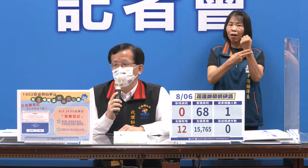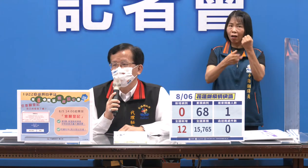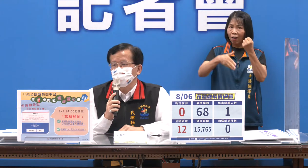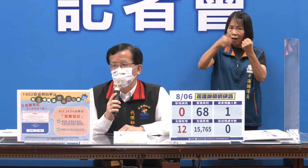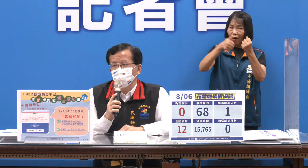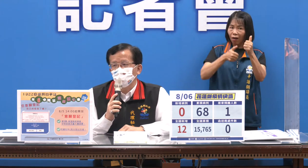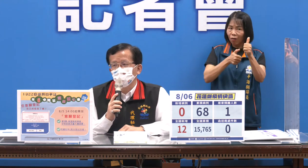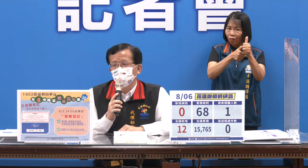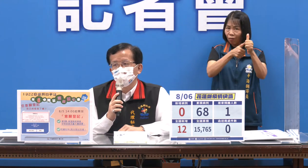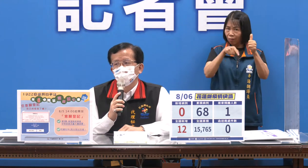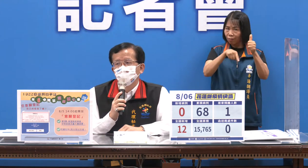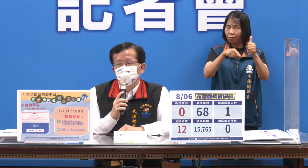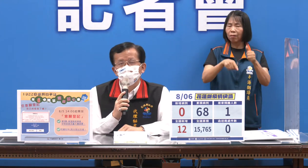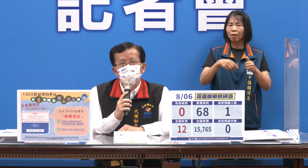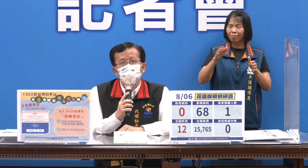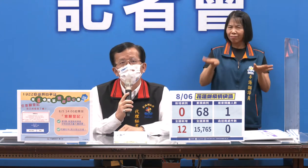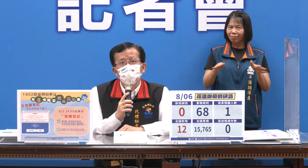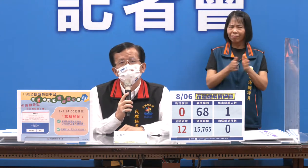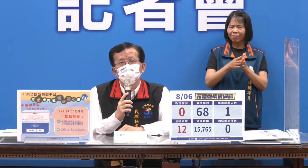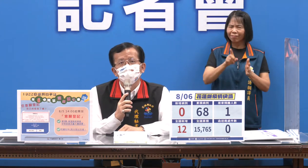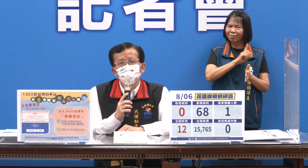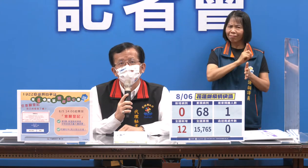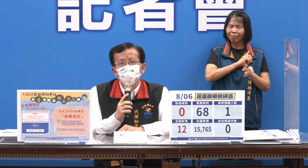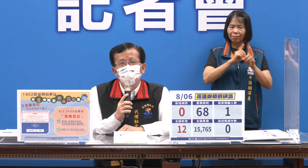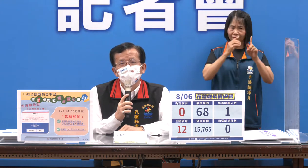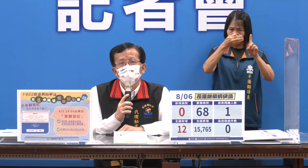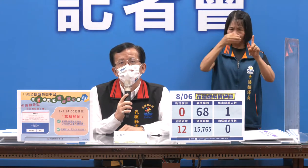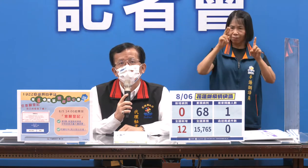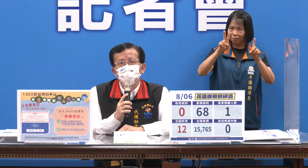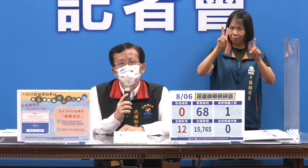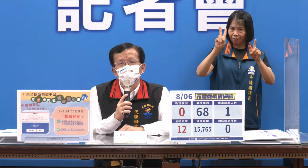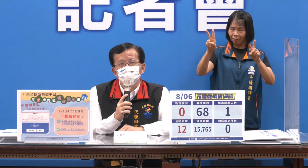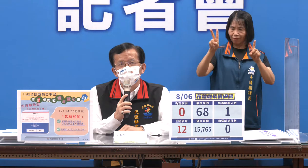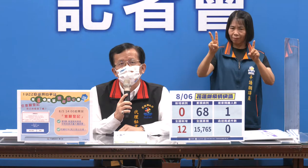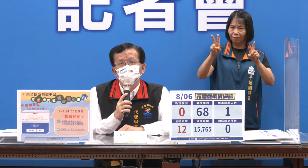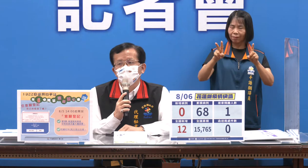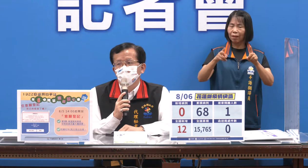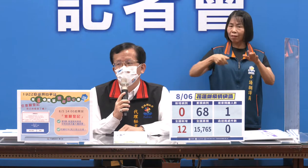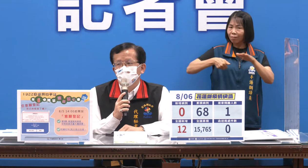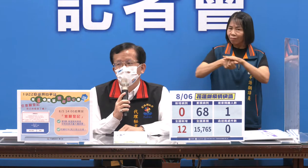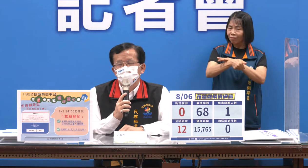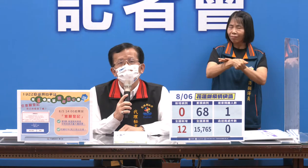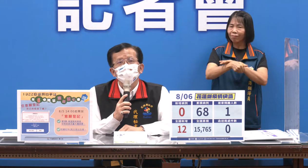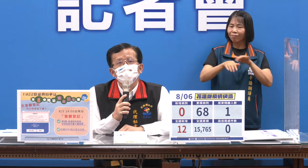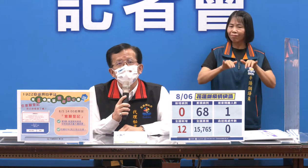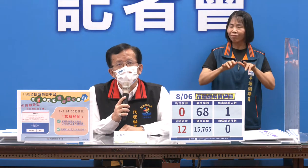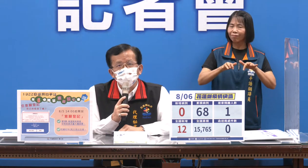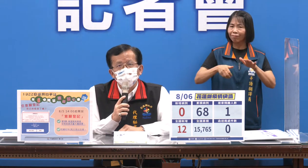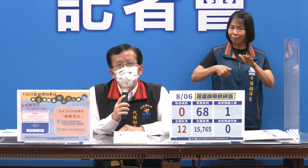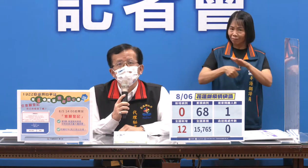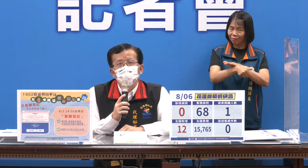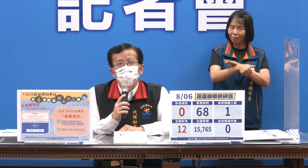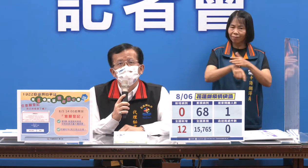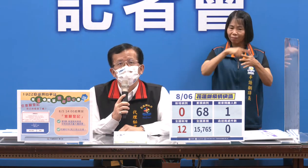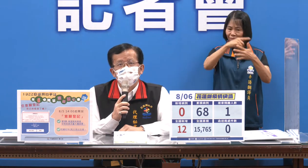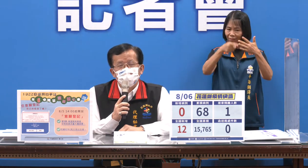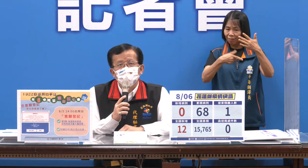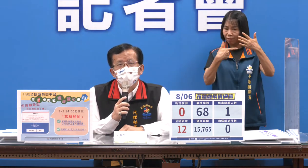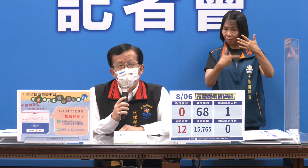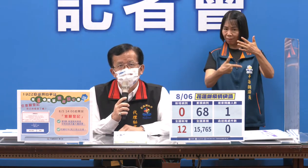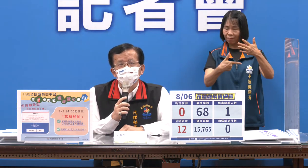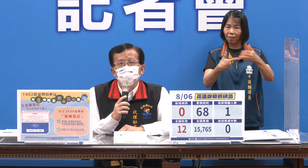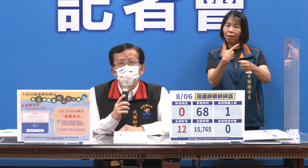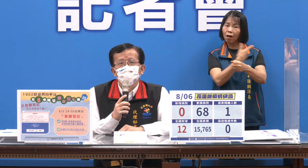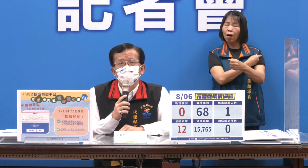接到1922去预约做意愿的登记，就是第六轮你